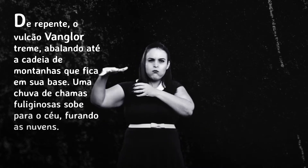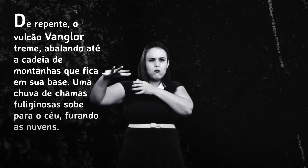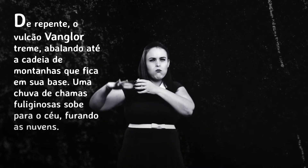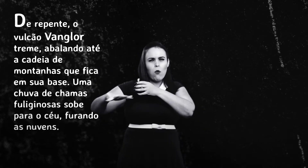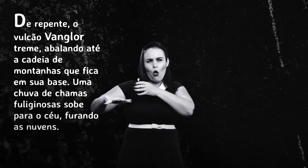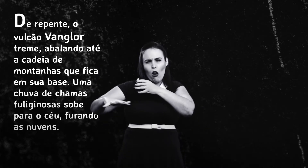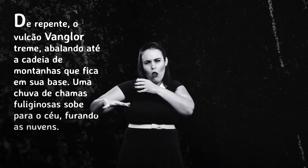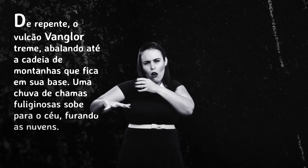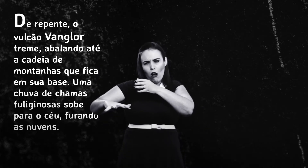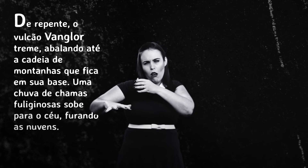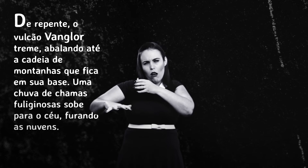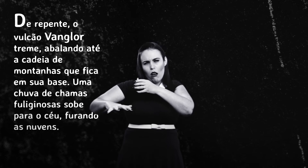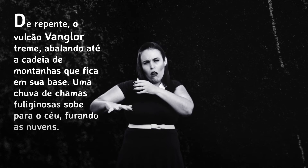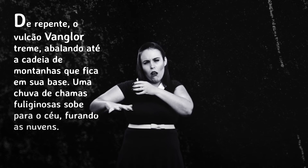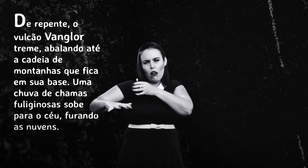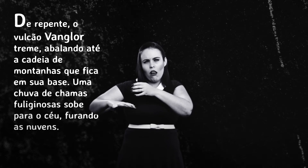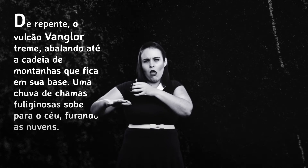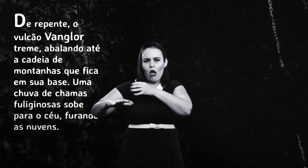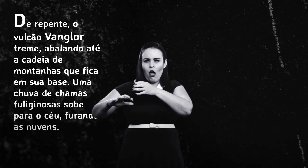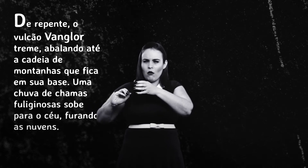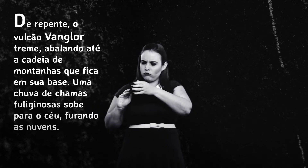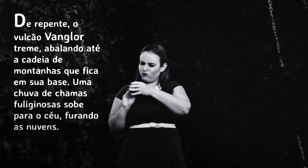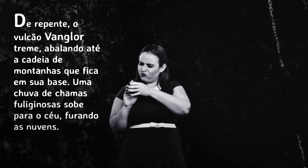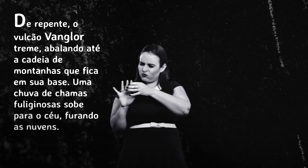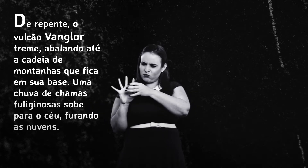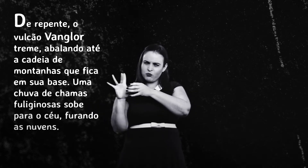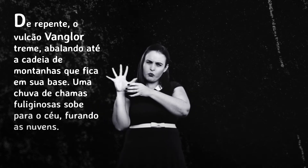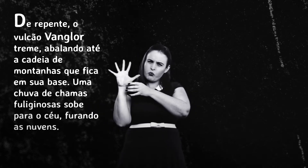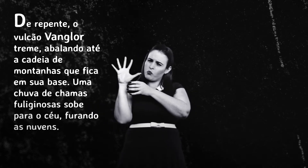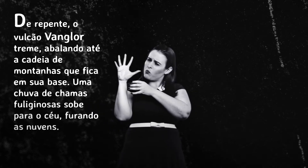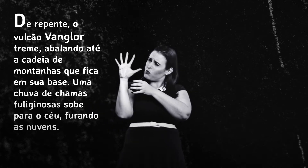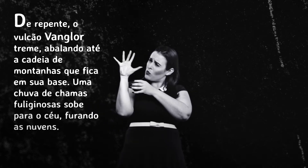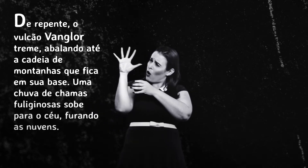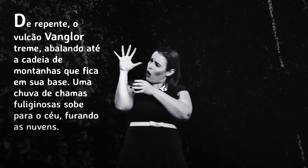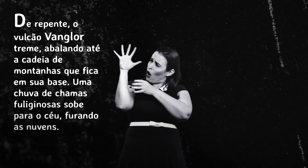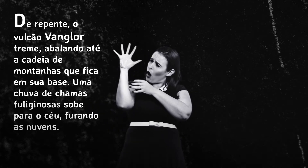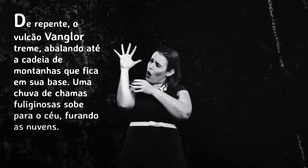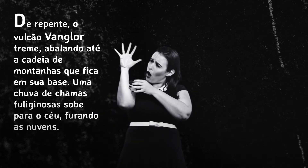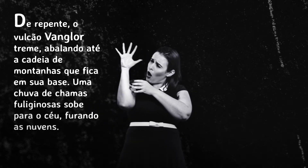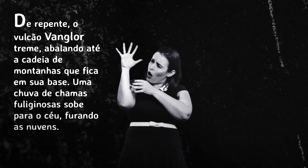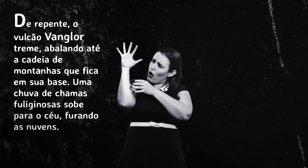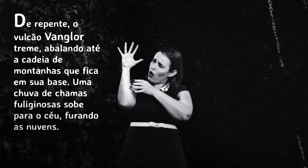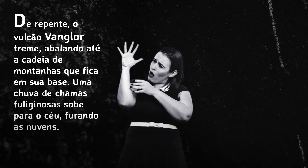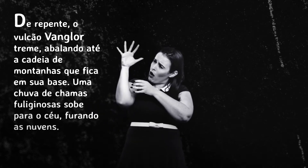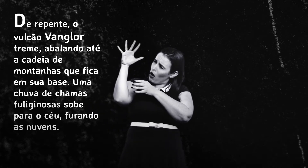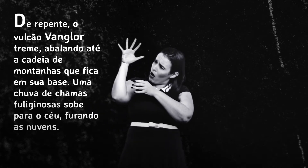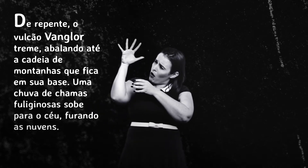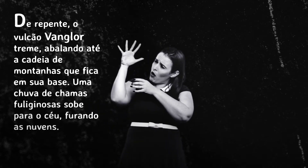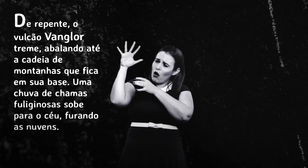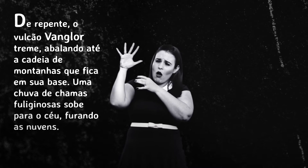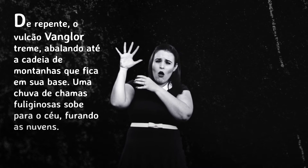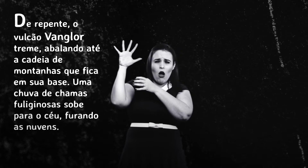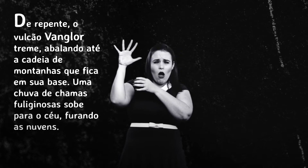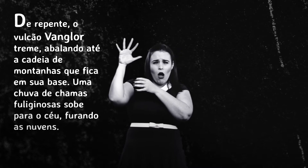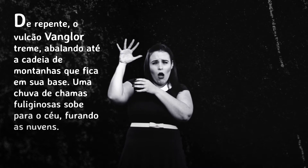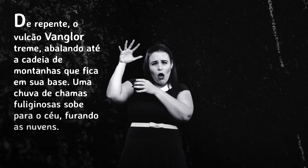de montanhas que fica em sua base. Uma chuva de chamas fuliginosas sobe para o céu, furando